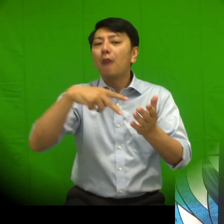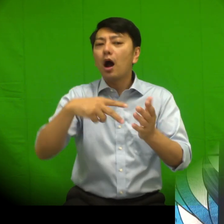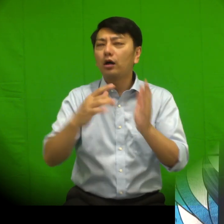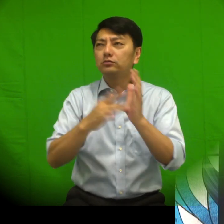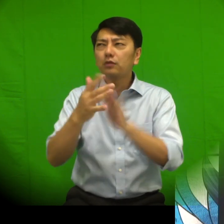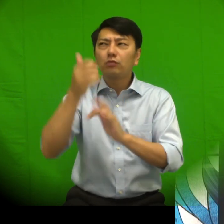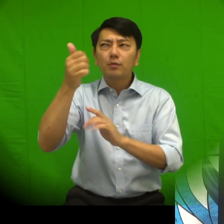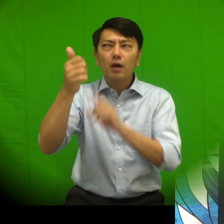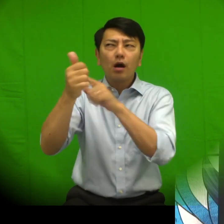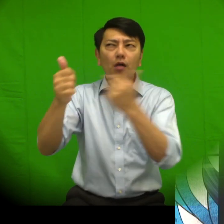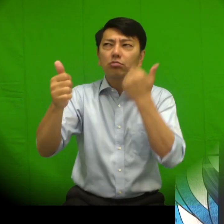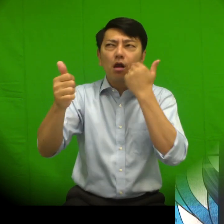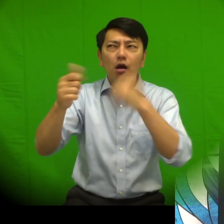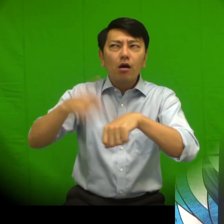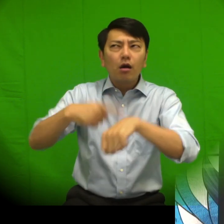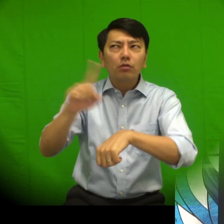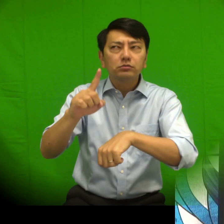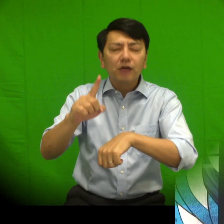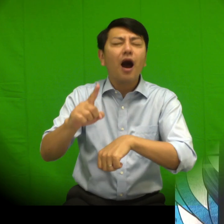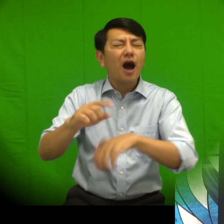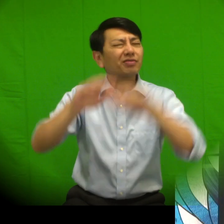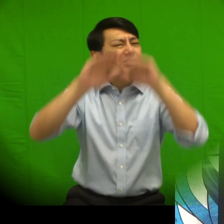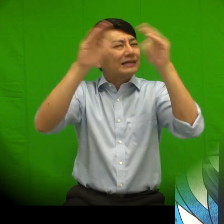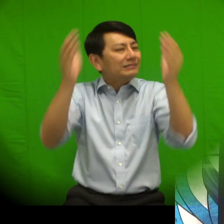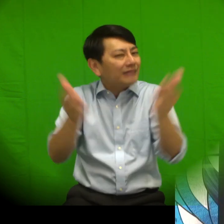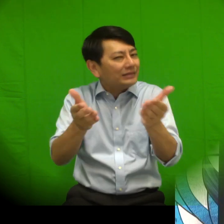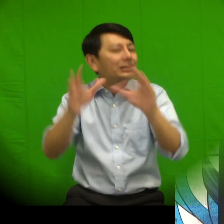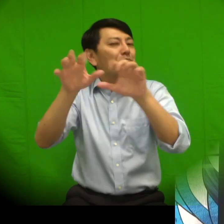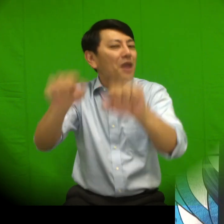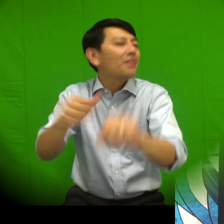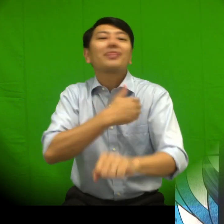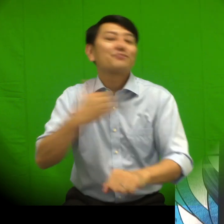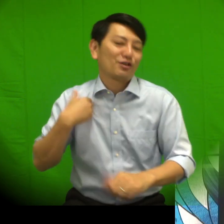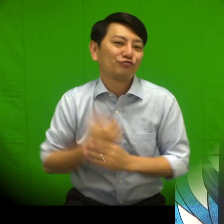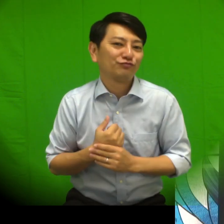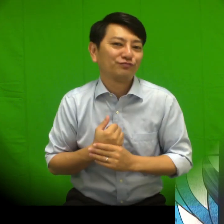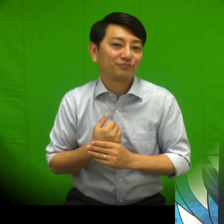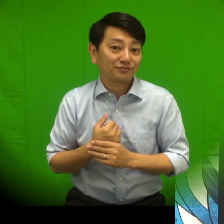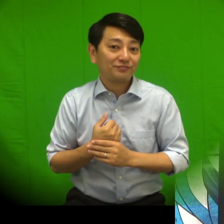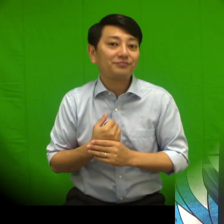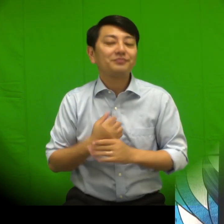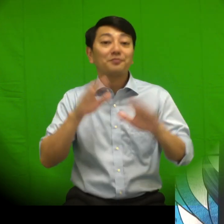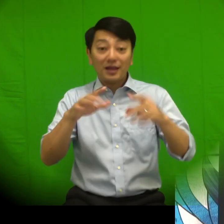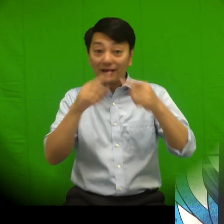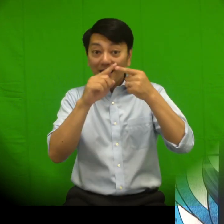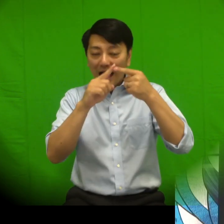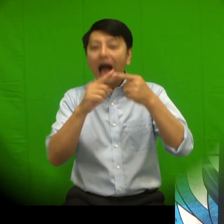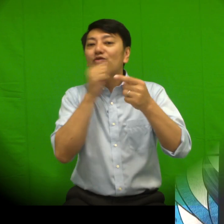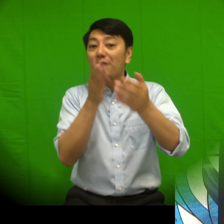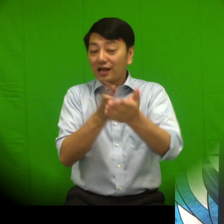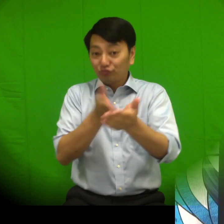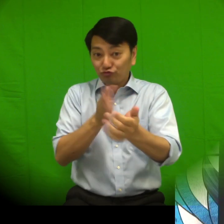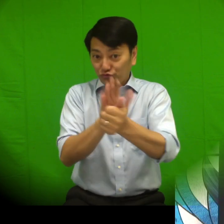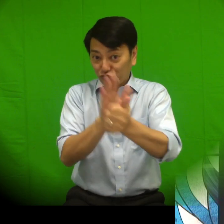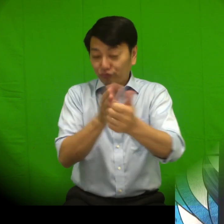だいたい理解できるようになりますじゃあ2番目のポイント今のは一般的な上限ですけども2番目